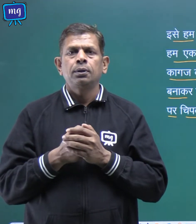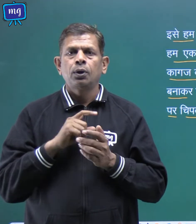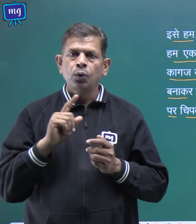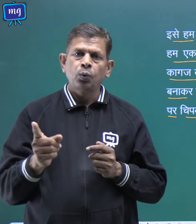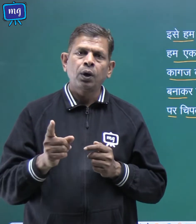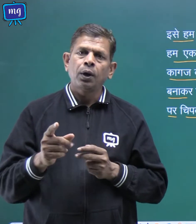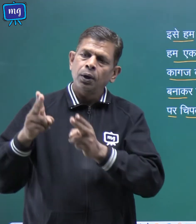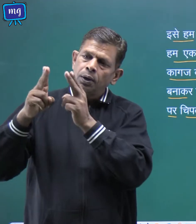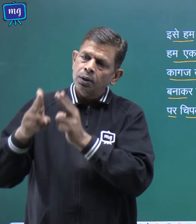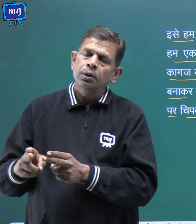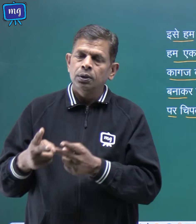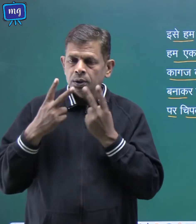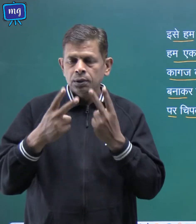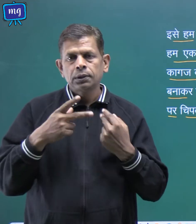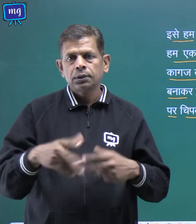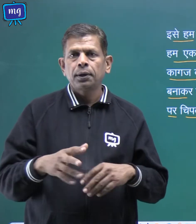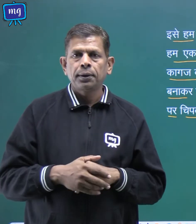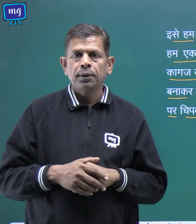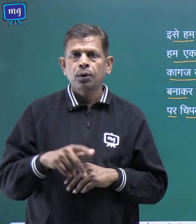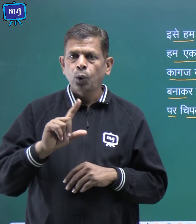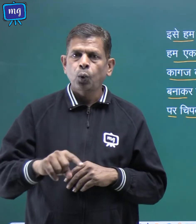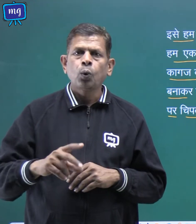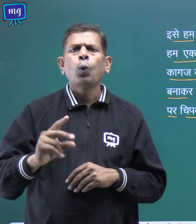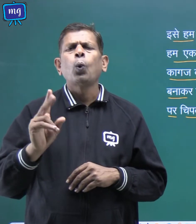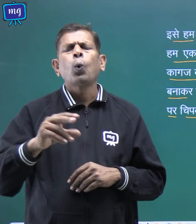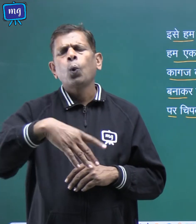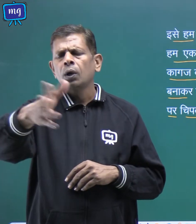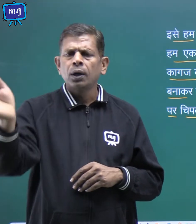वह स्थिर दिखाई देता है और बाकी तारे